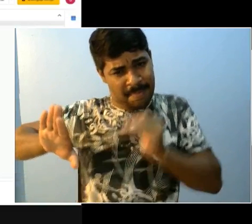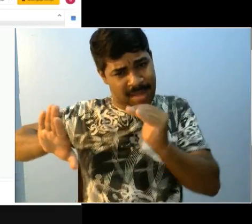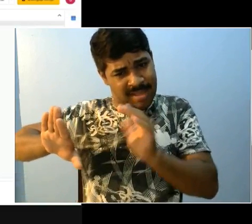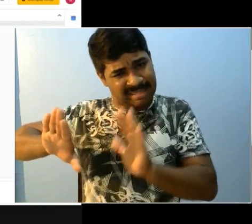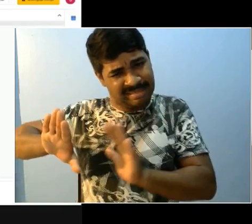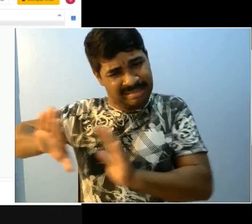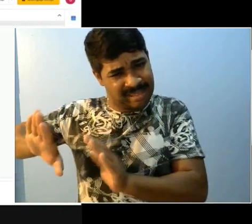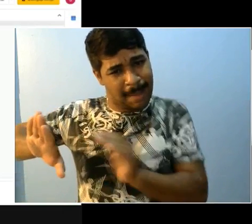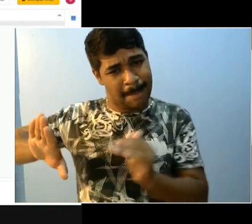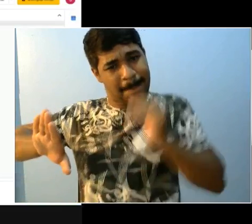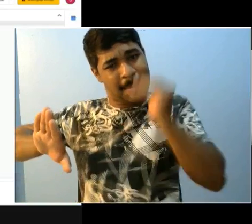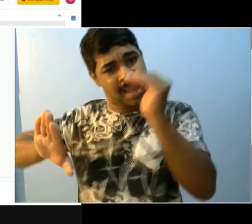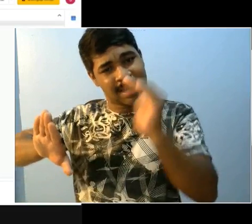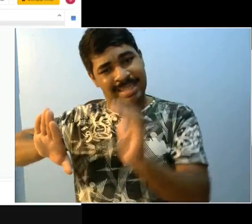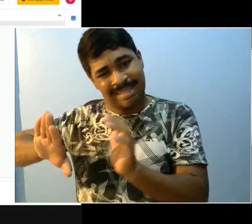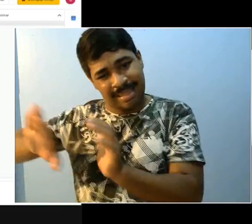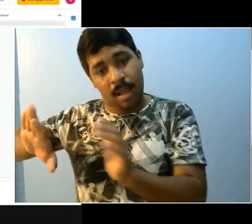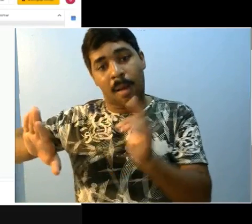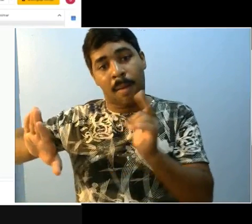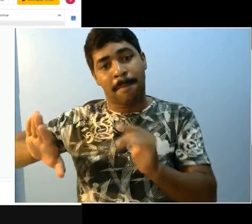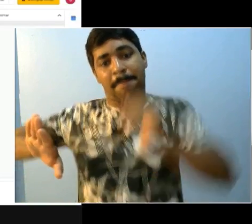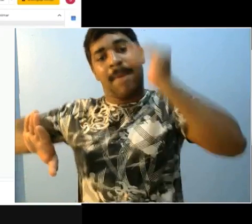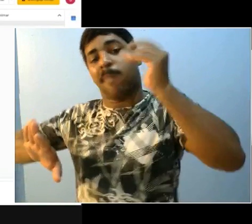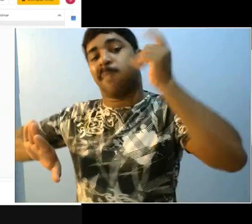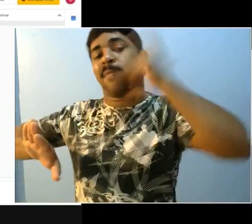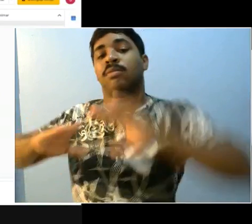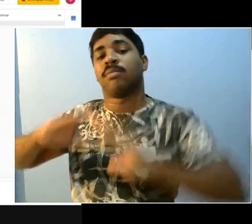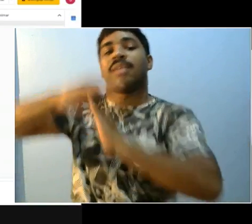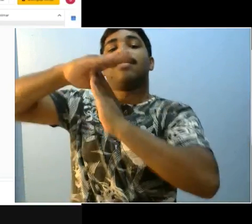E aí é dada por essa fórmula aqui em cima.